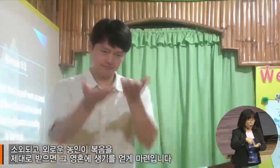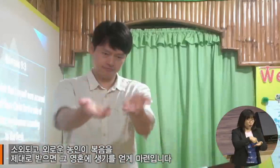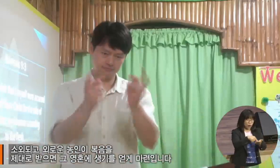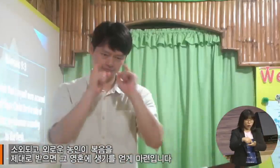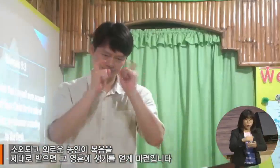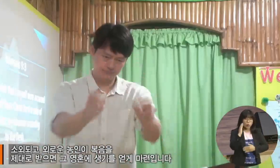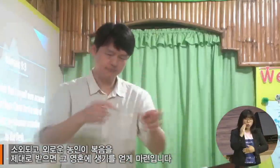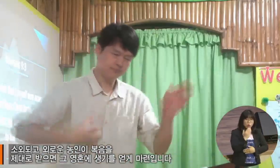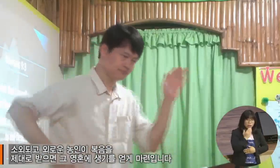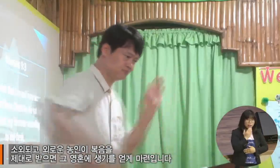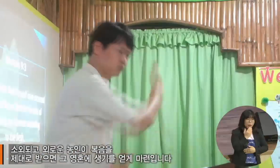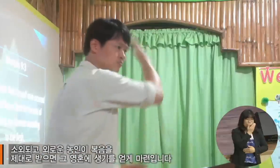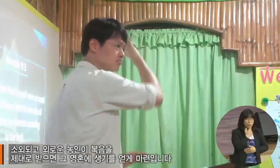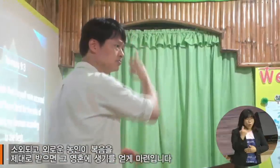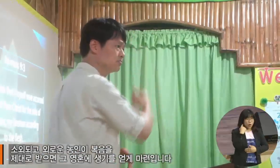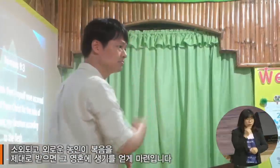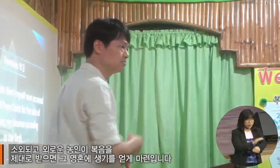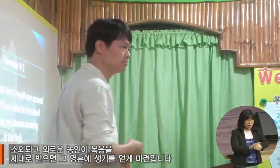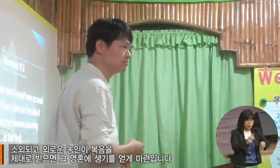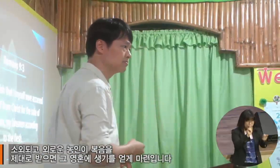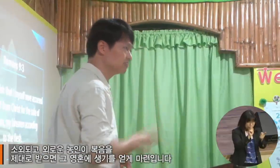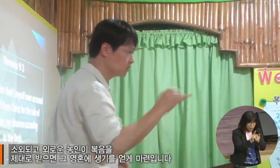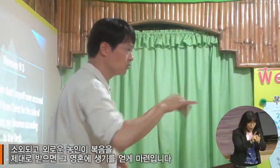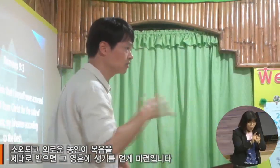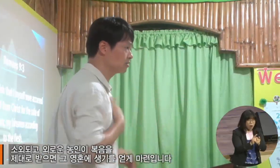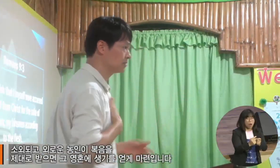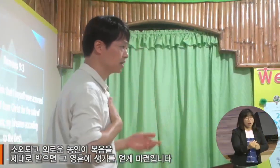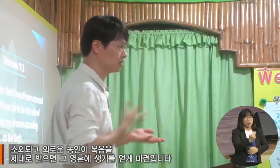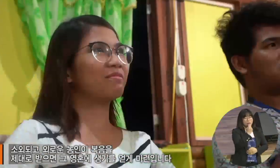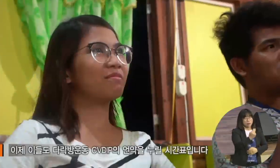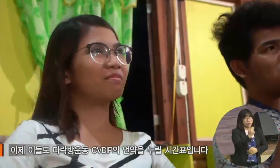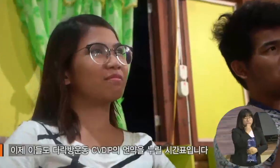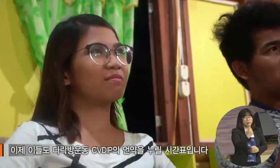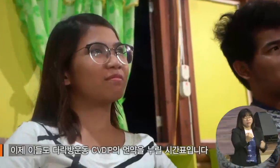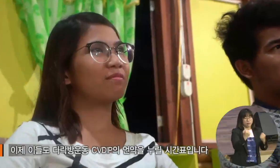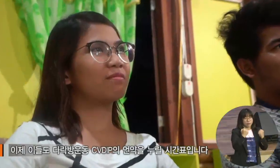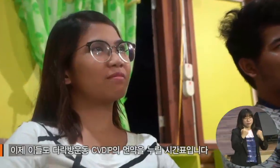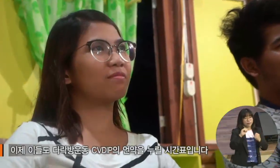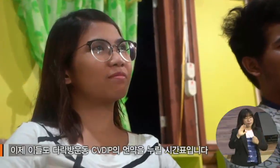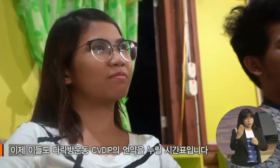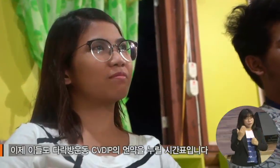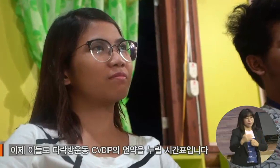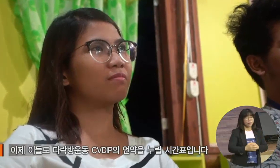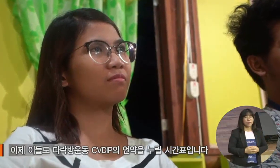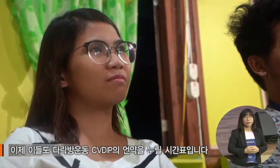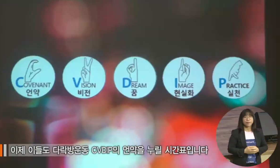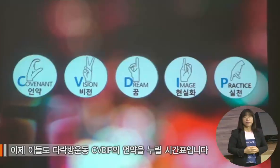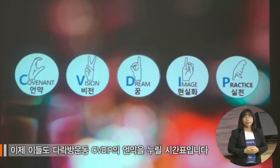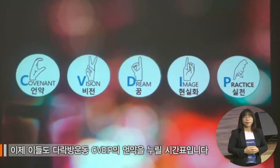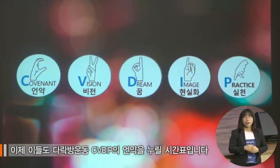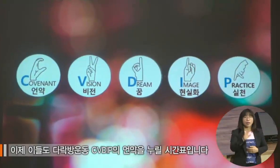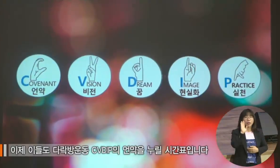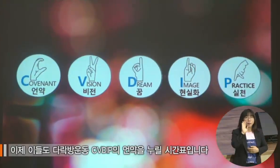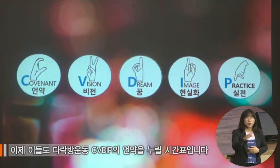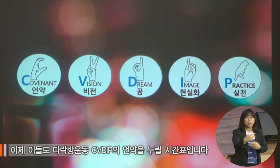받으면 그 영혼에 생기를 얻게 마련입니다. 이제 이들도 다락방 운동,